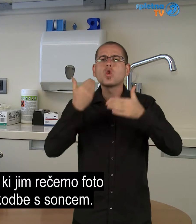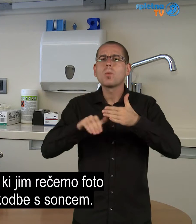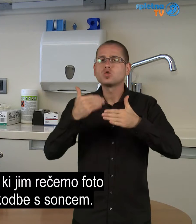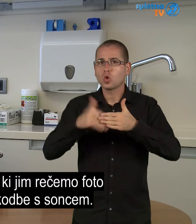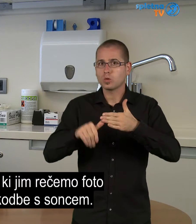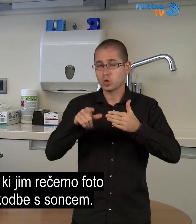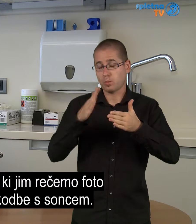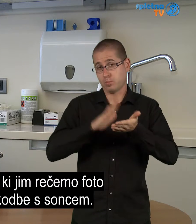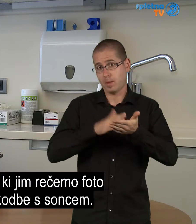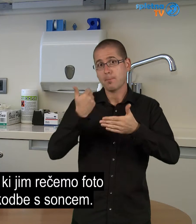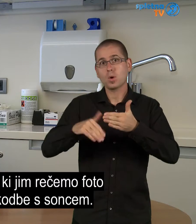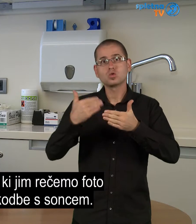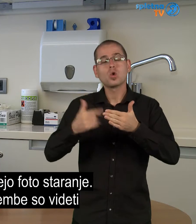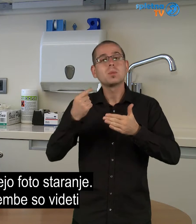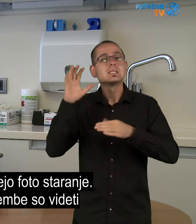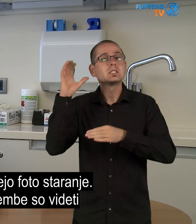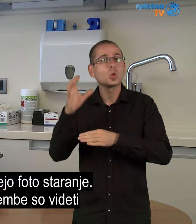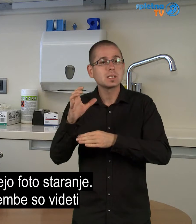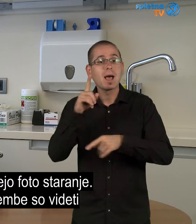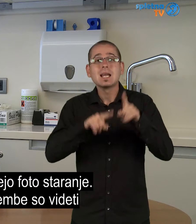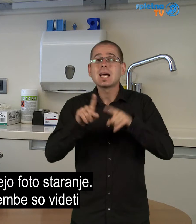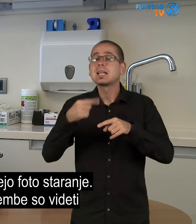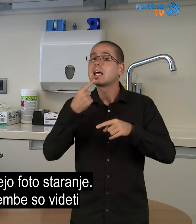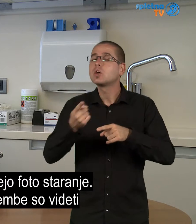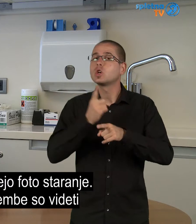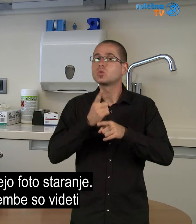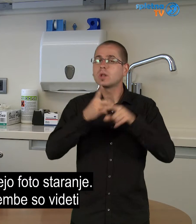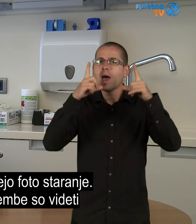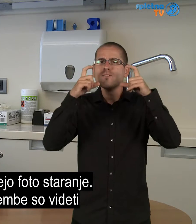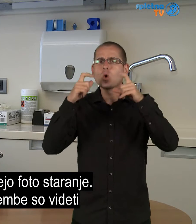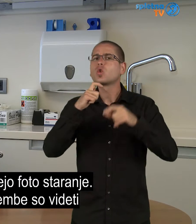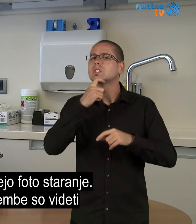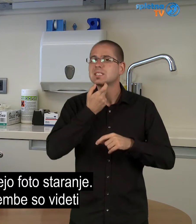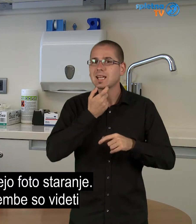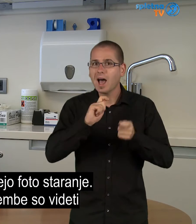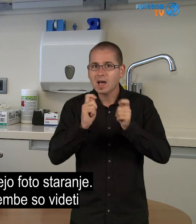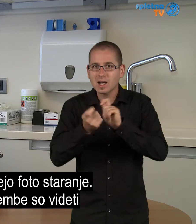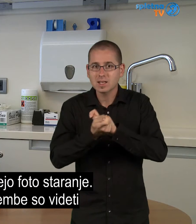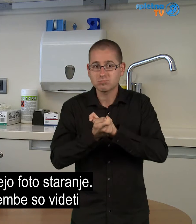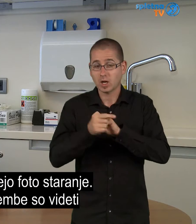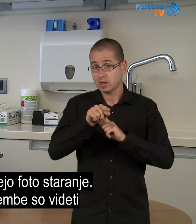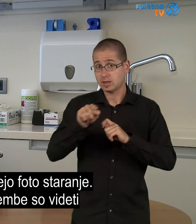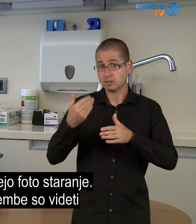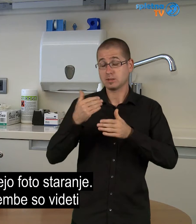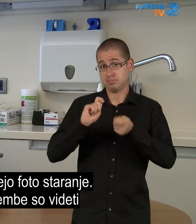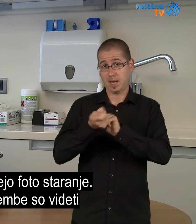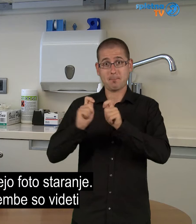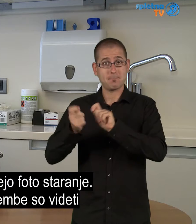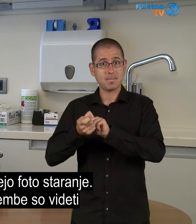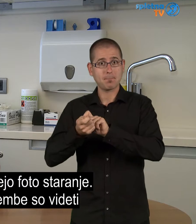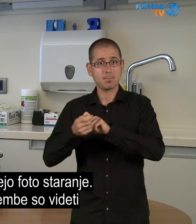torej poškodbe z soncem, nekaterim tudi rečejo fotostaranje. Namreč te spremembe